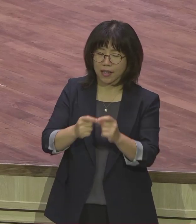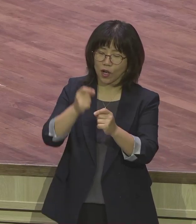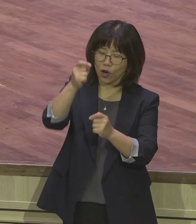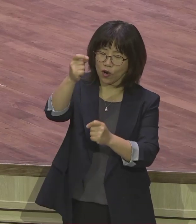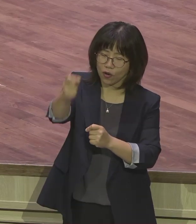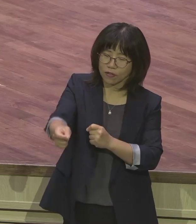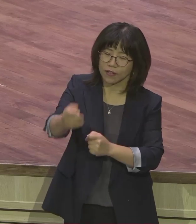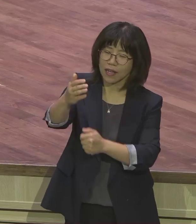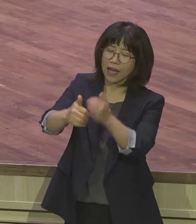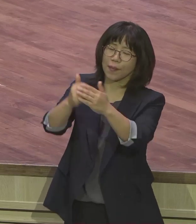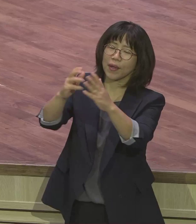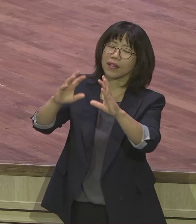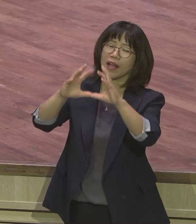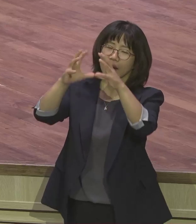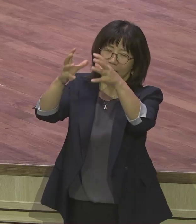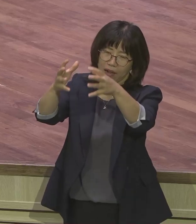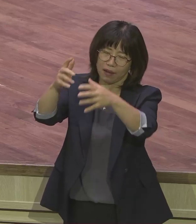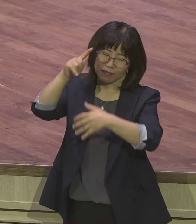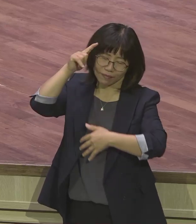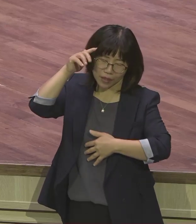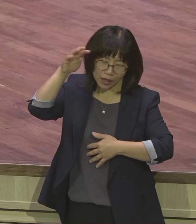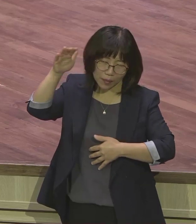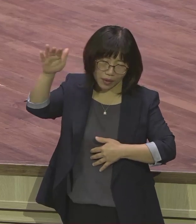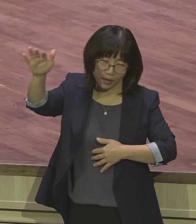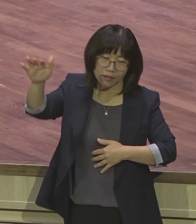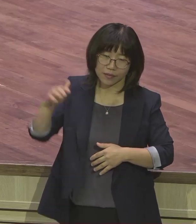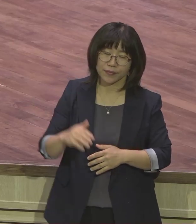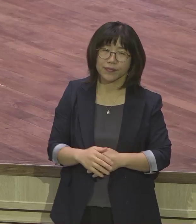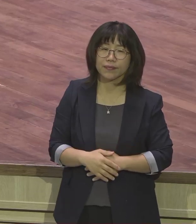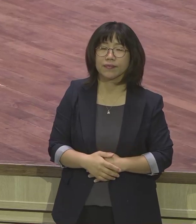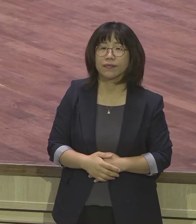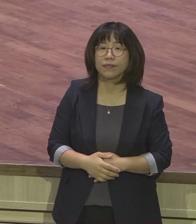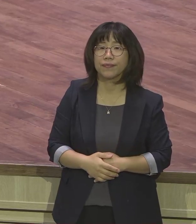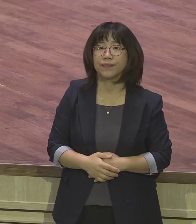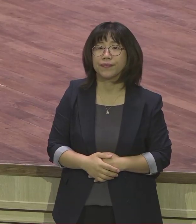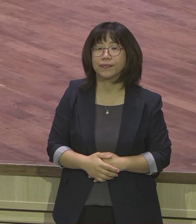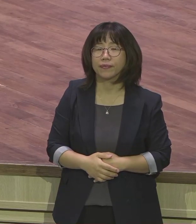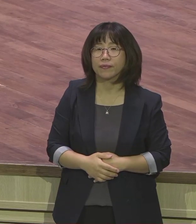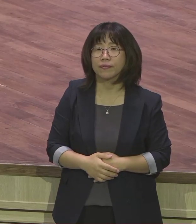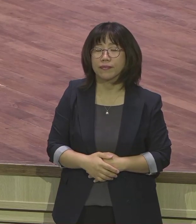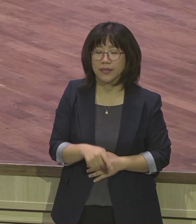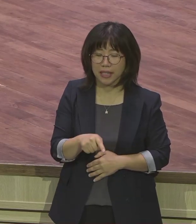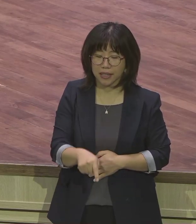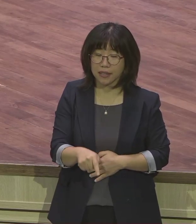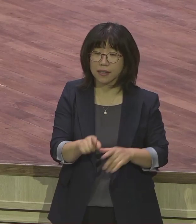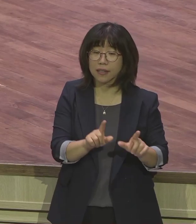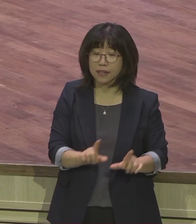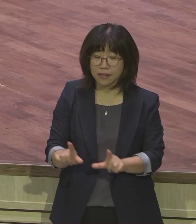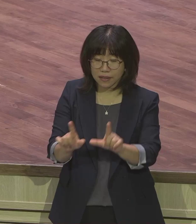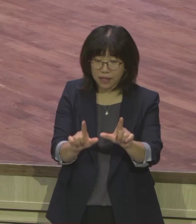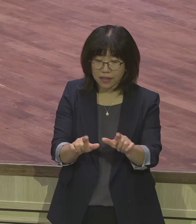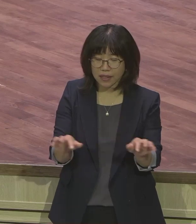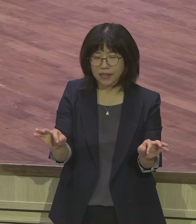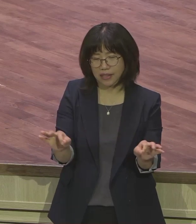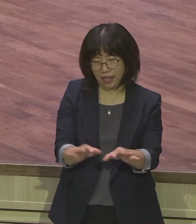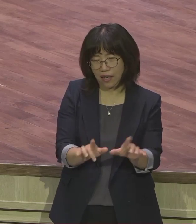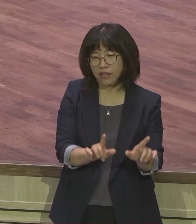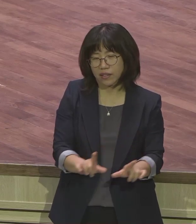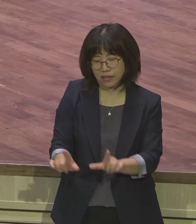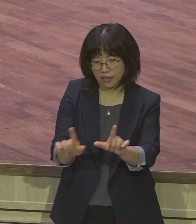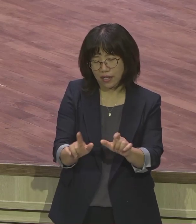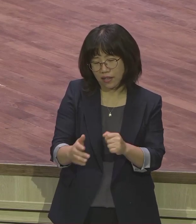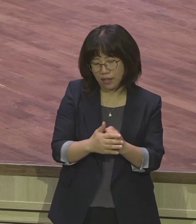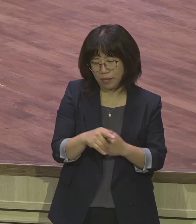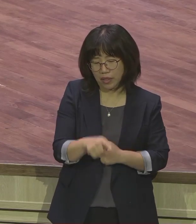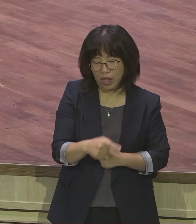나라입니다 하나님의 나라 놓치면 안 돼요 우리는 잠시 있다가 없어질 이 땅에 그저 소망 두는